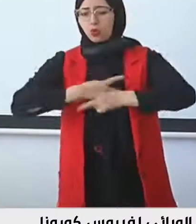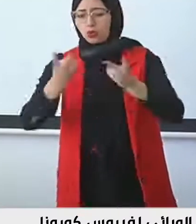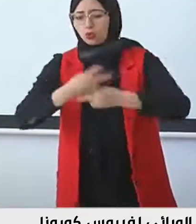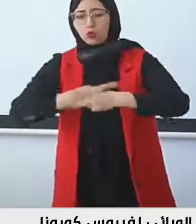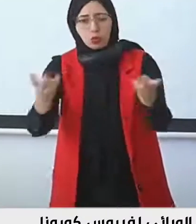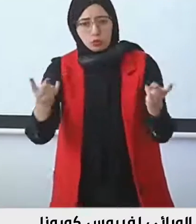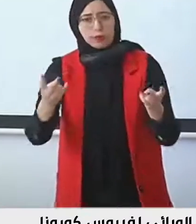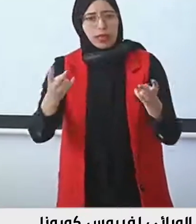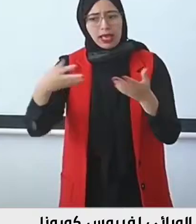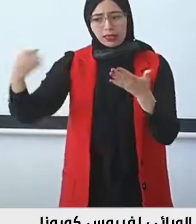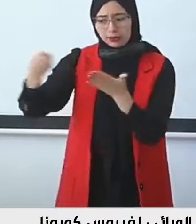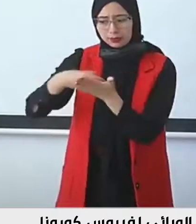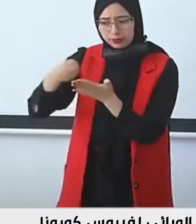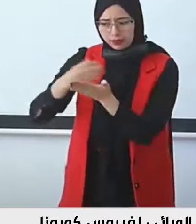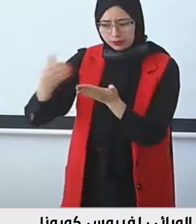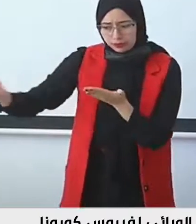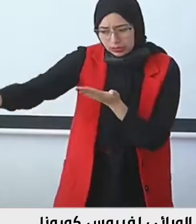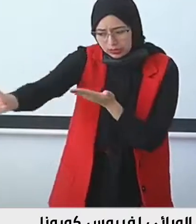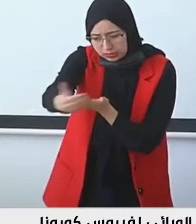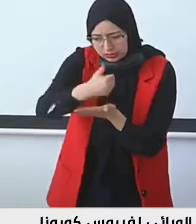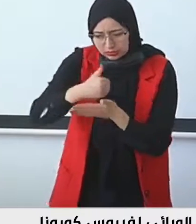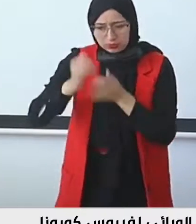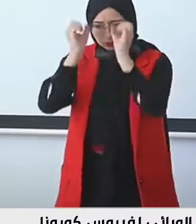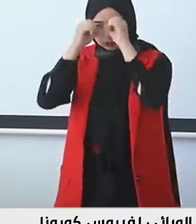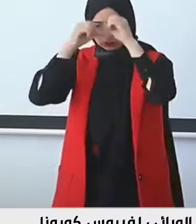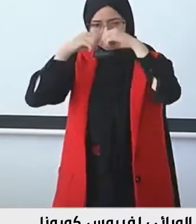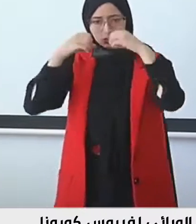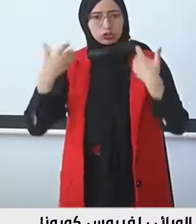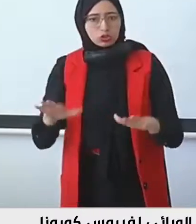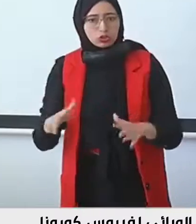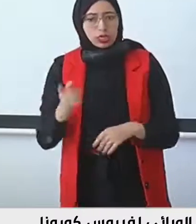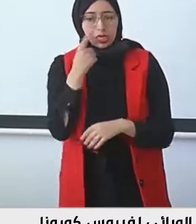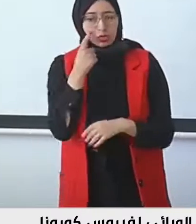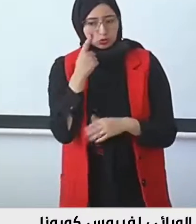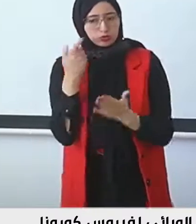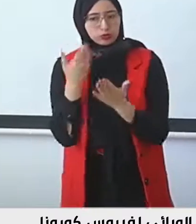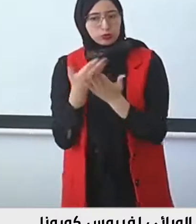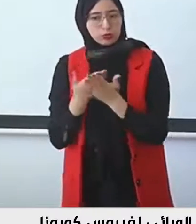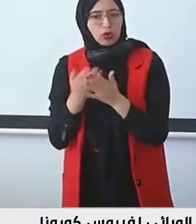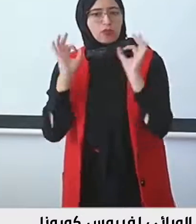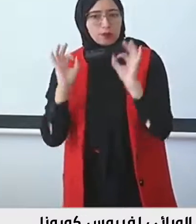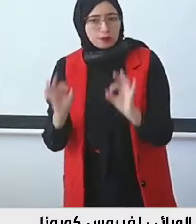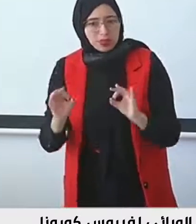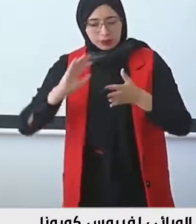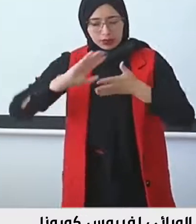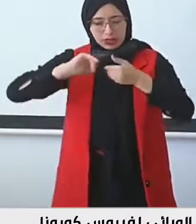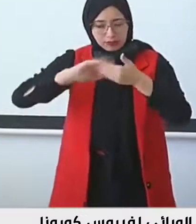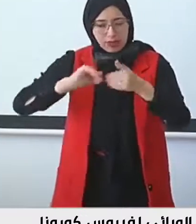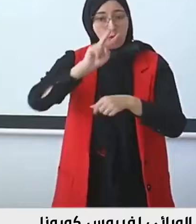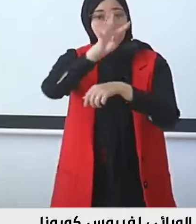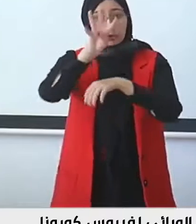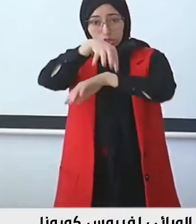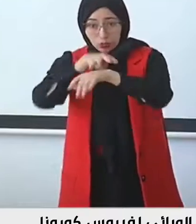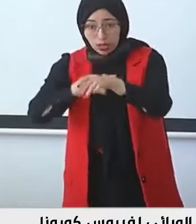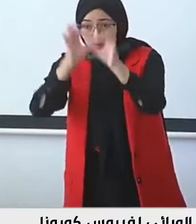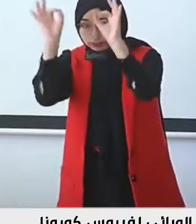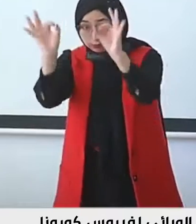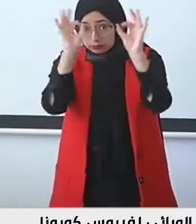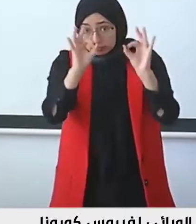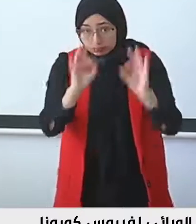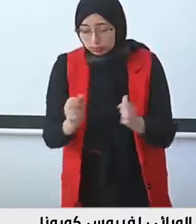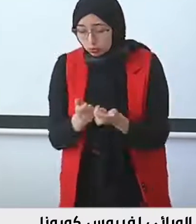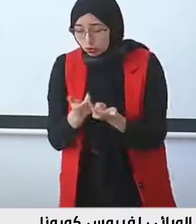المعطيات الاوليه اللي تجينا من المخابر، يتم التثبت فيها بالتنسيق مع الجهات، ويتم كل